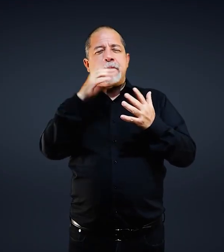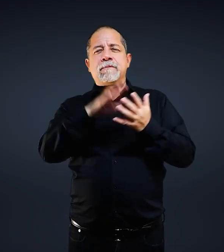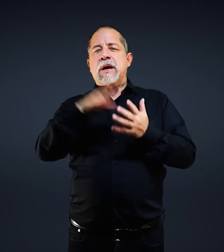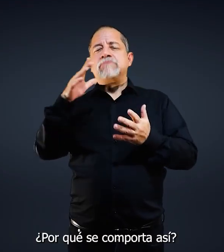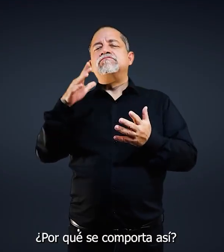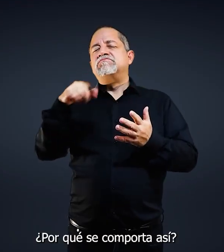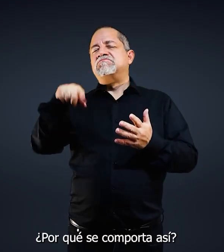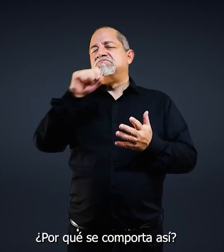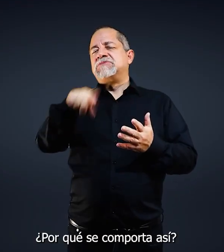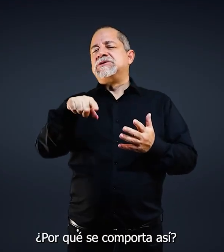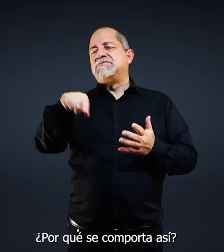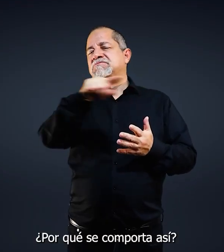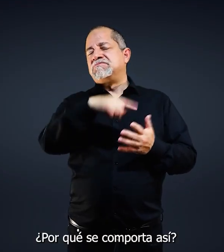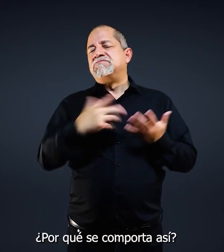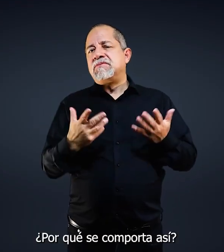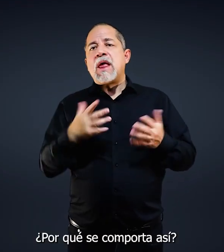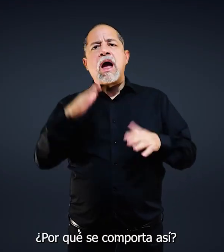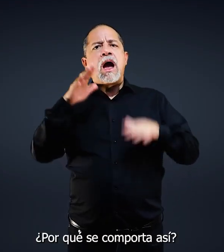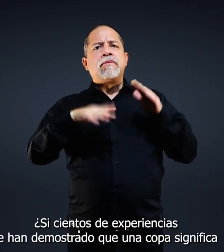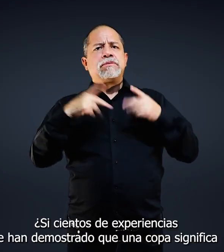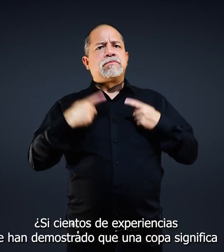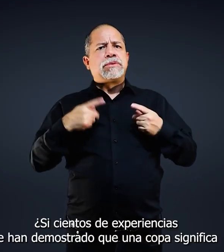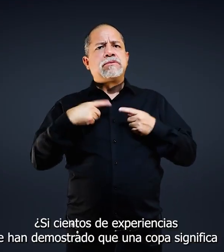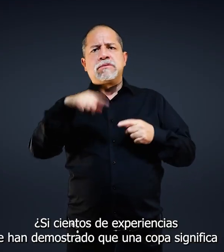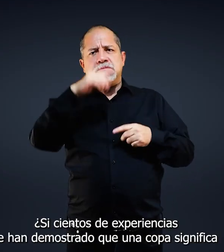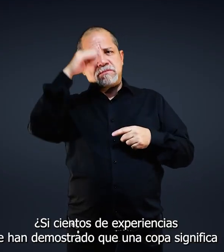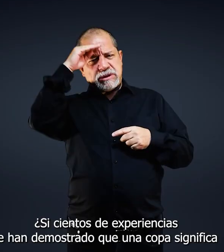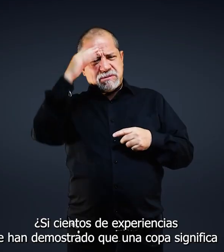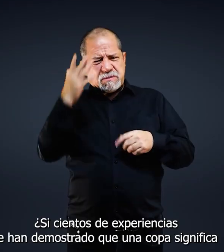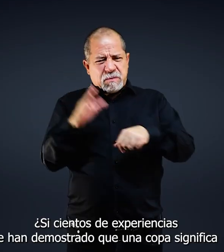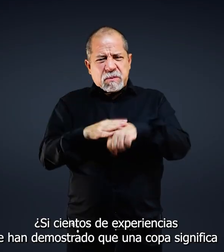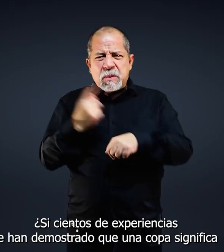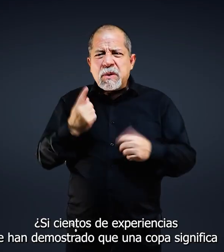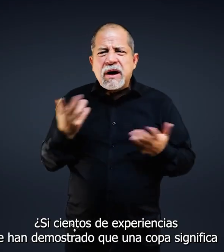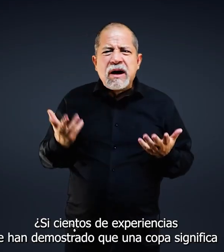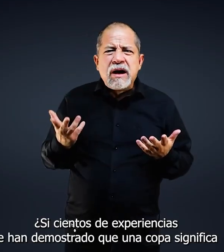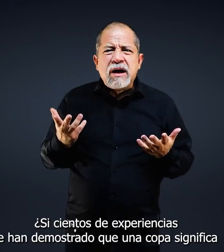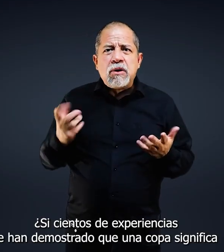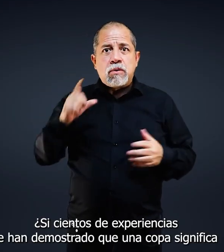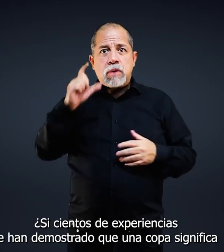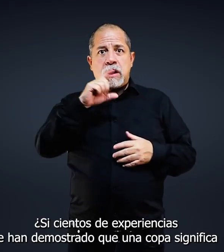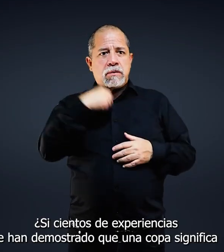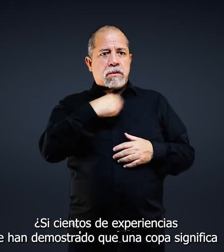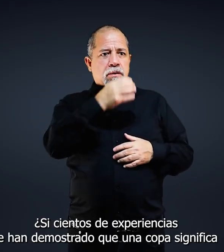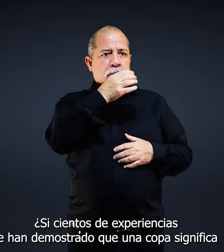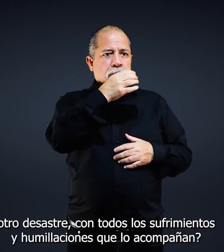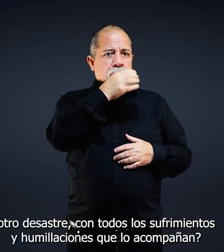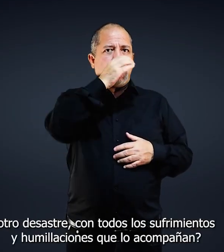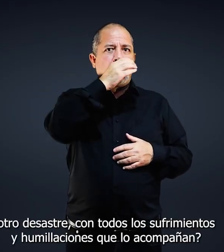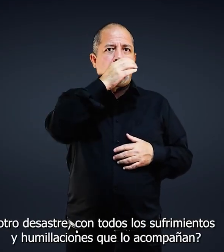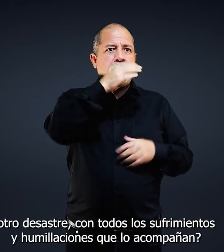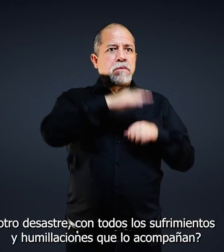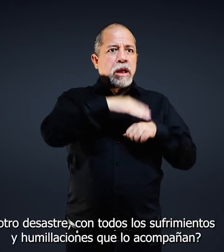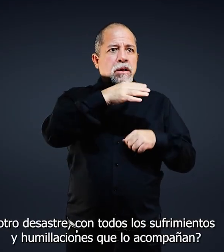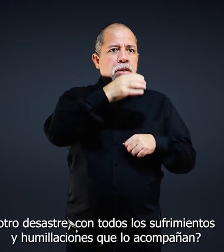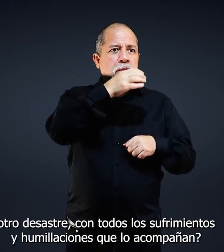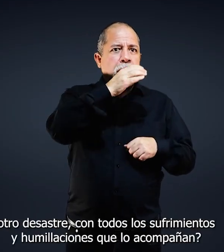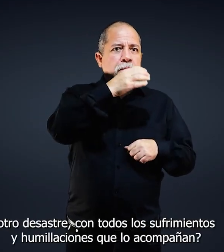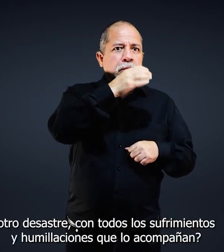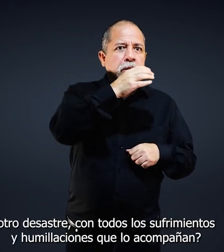¿Por qué se comporta así? Si cientos de experiencias le han demostrado que una copa significa otro desastre con todos los